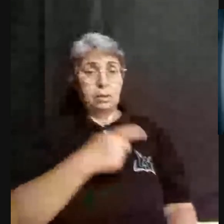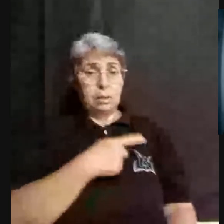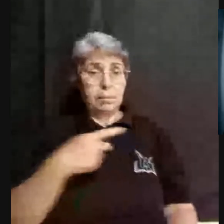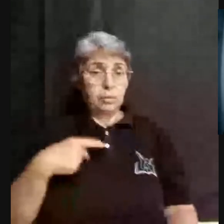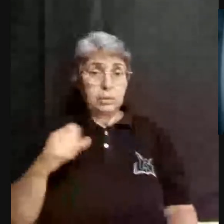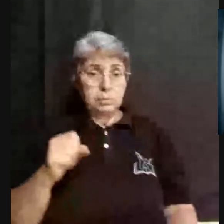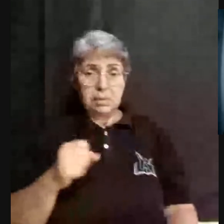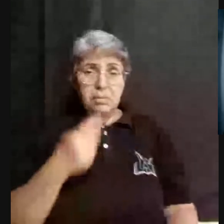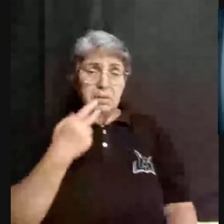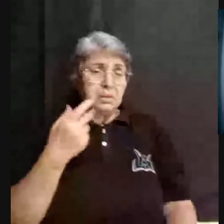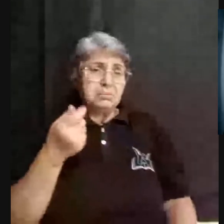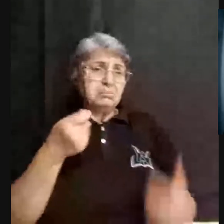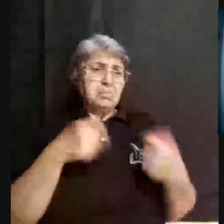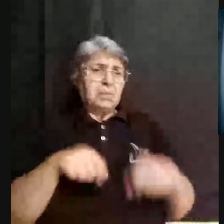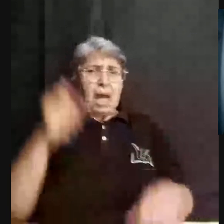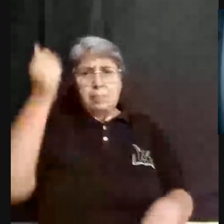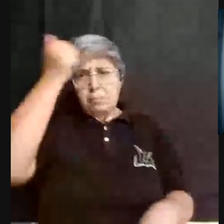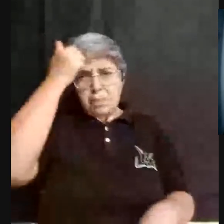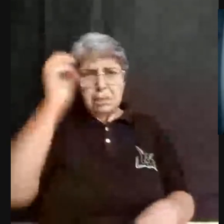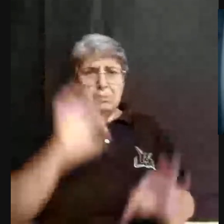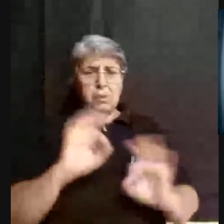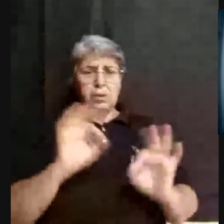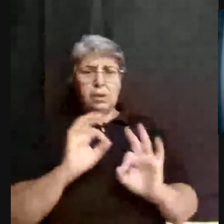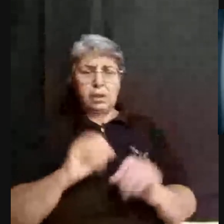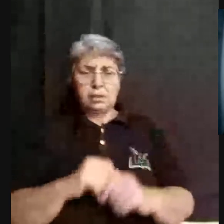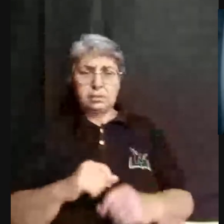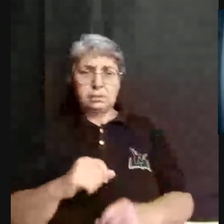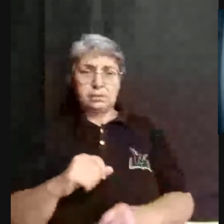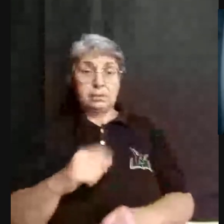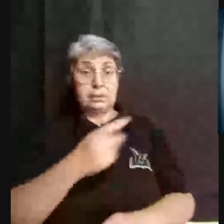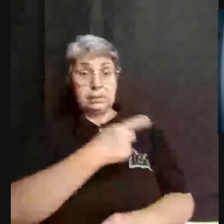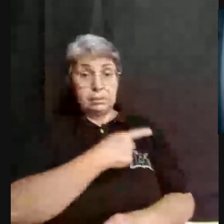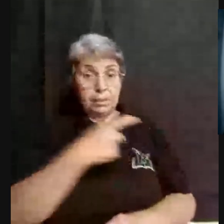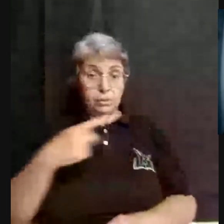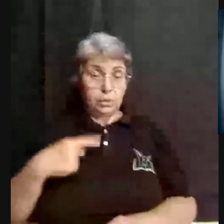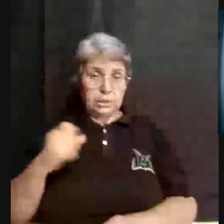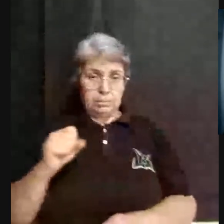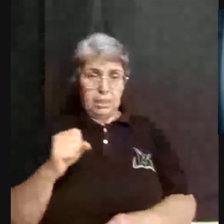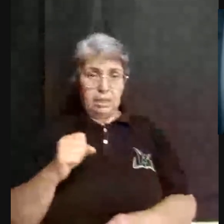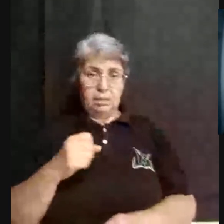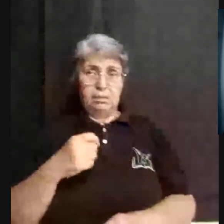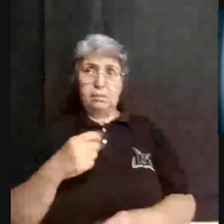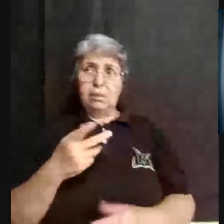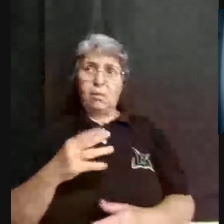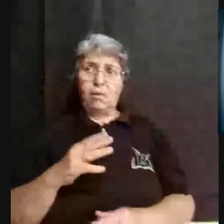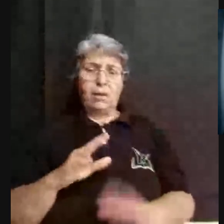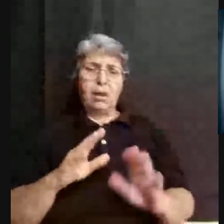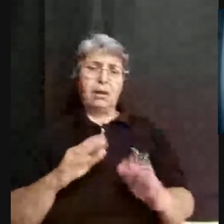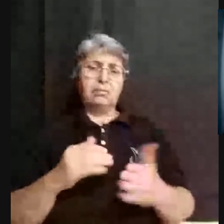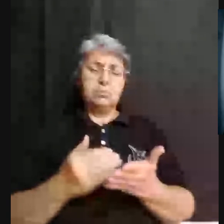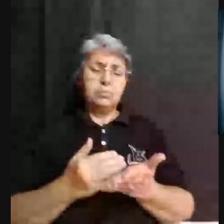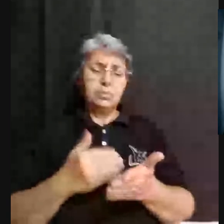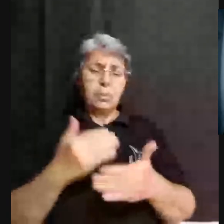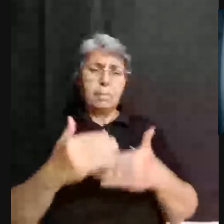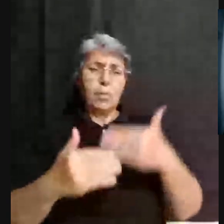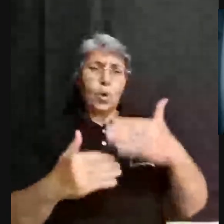bem. Ele nega que, a partir de 1888,